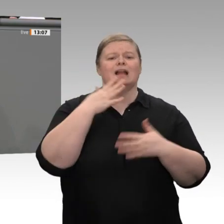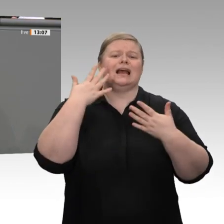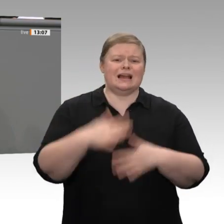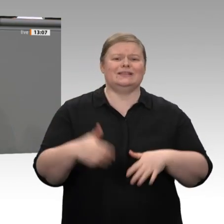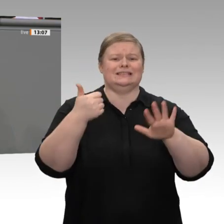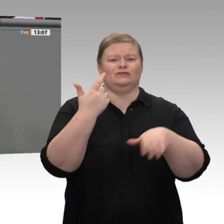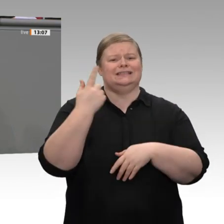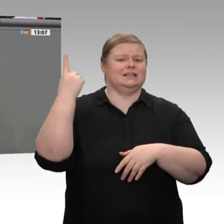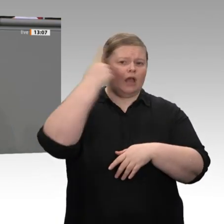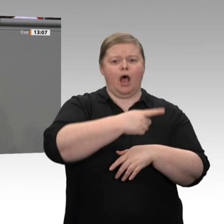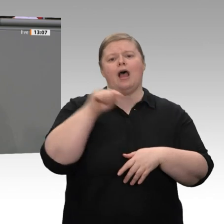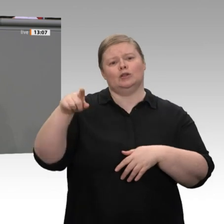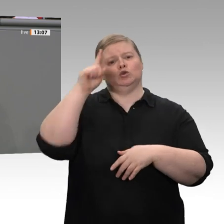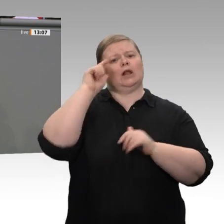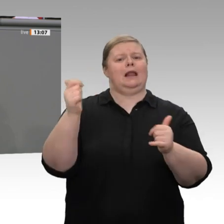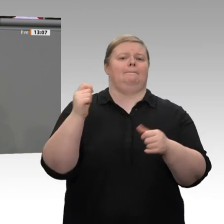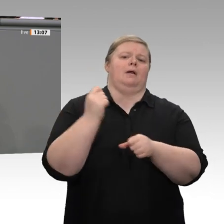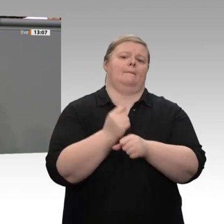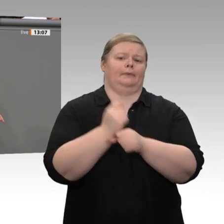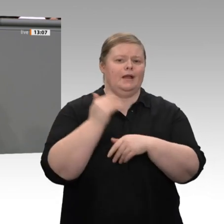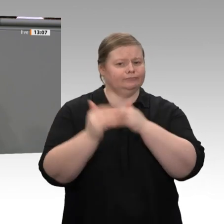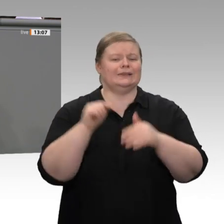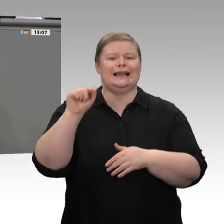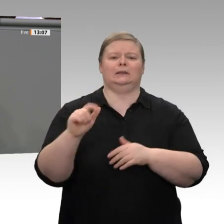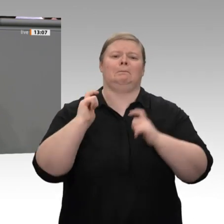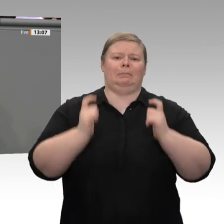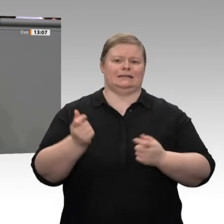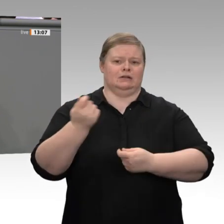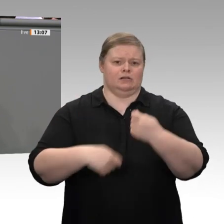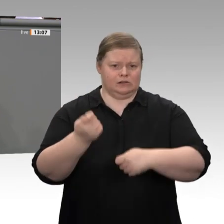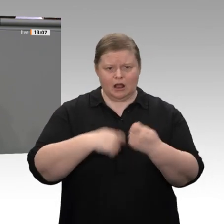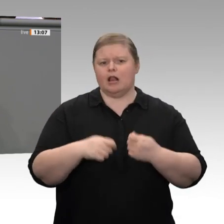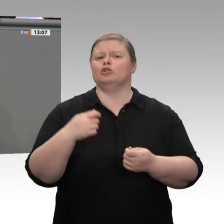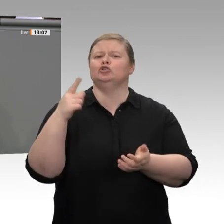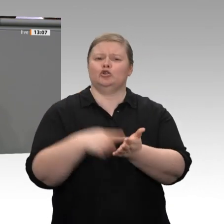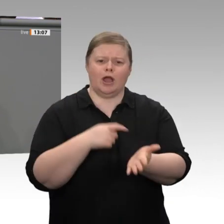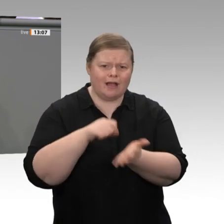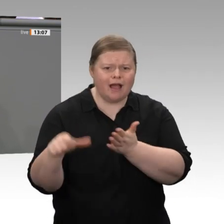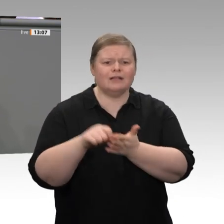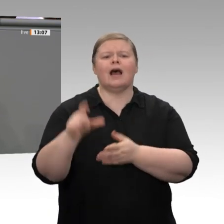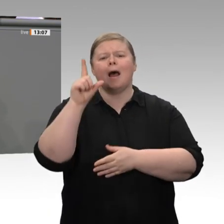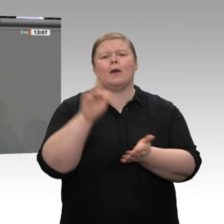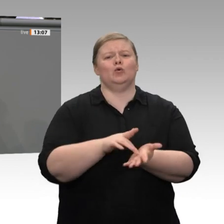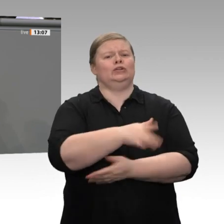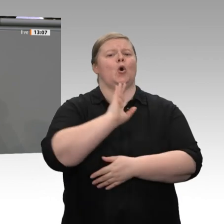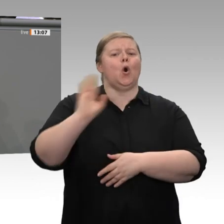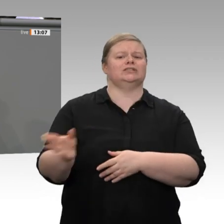Einbürgerung. Und schon gar nicht nach 1933. Kurz vor